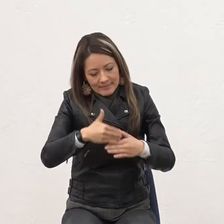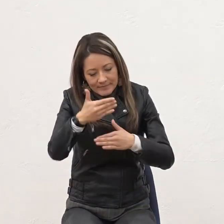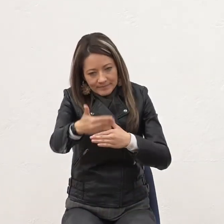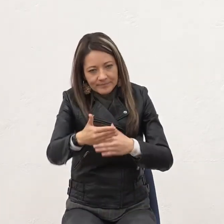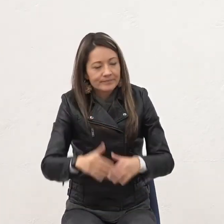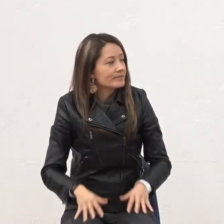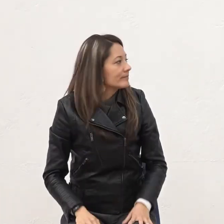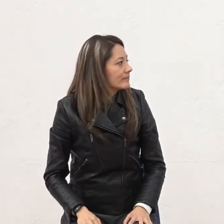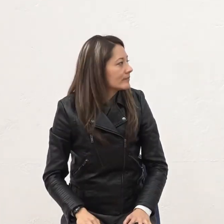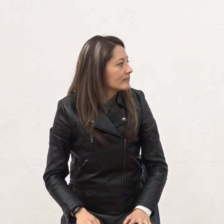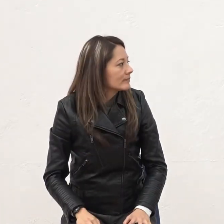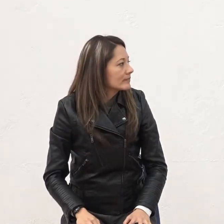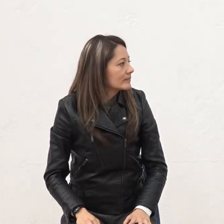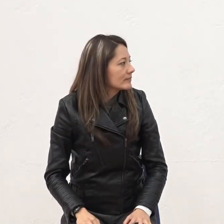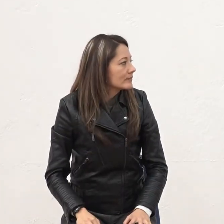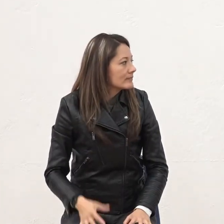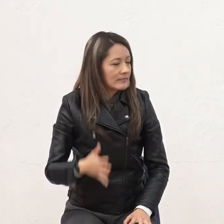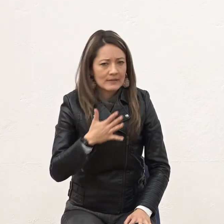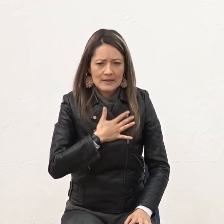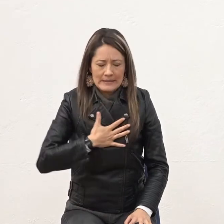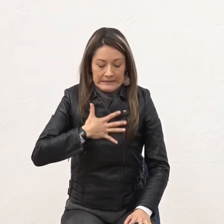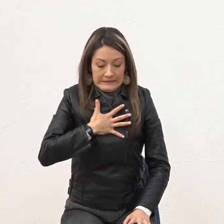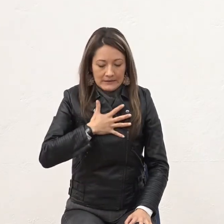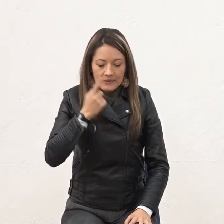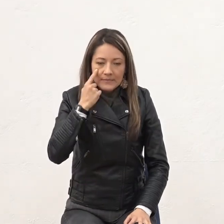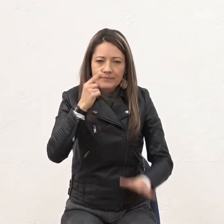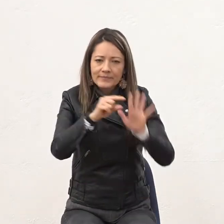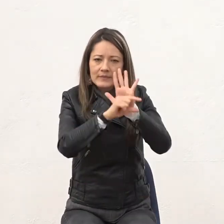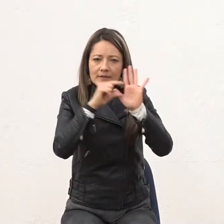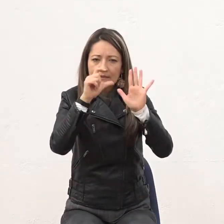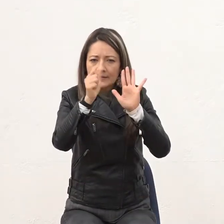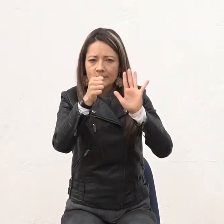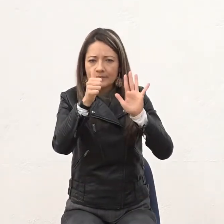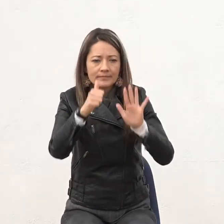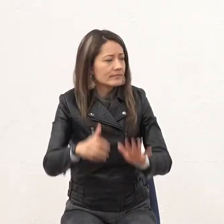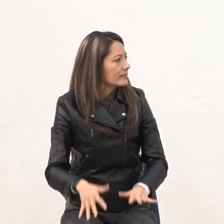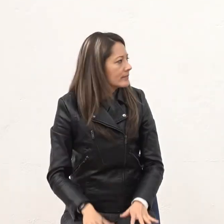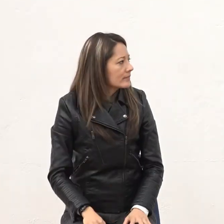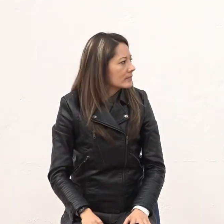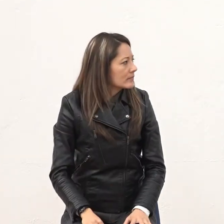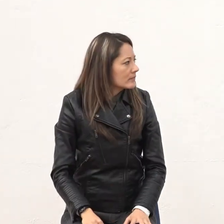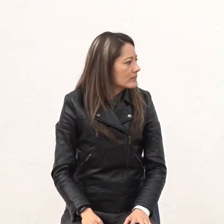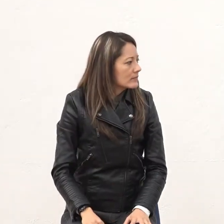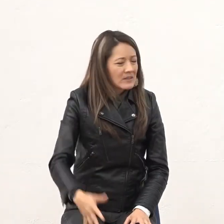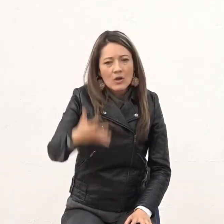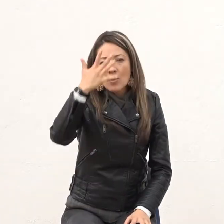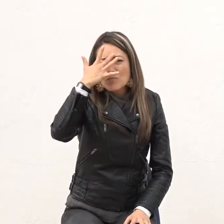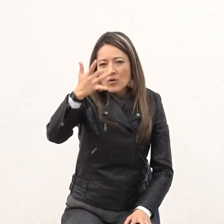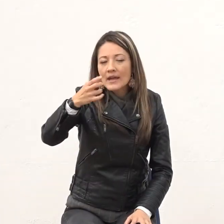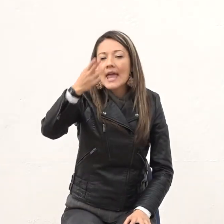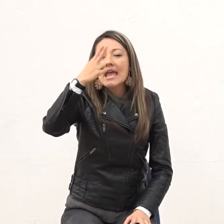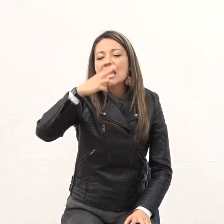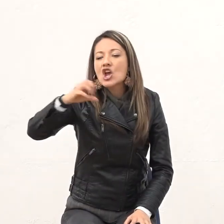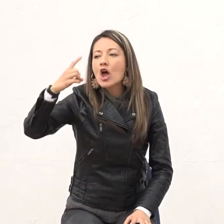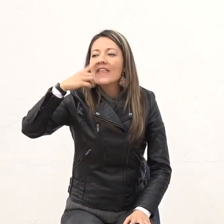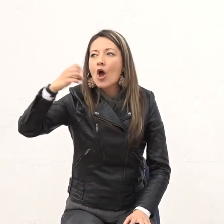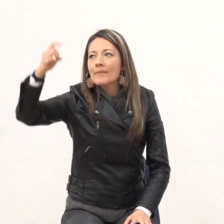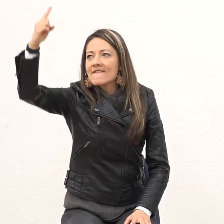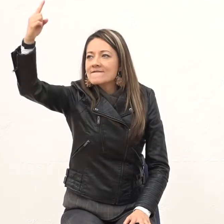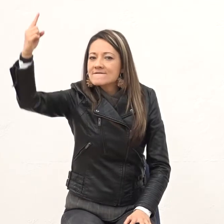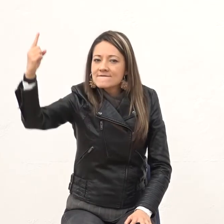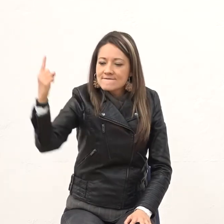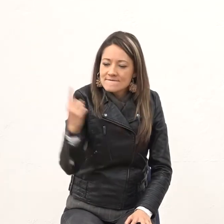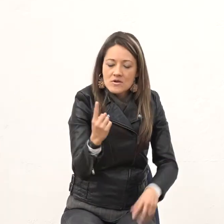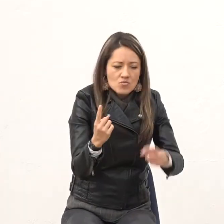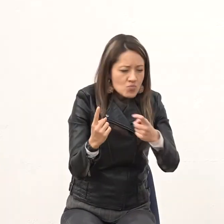adelante, que es algo que a mí también me conmueve. Miremos el versículo 10. Y dice, porque el Hijo del Hombre vino a buscar